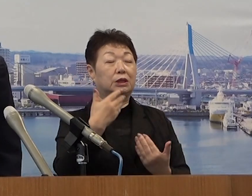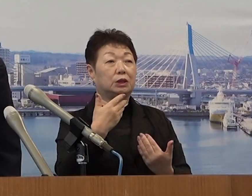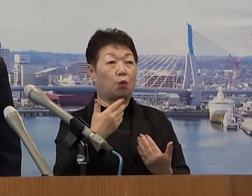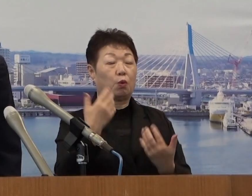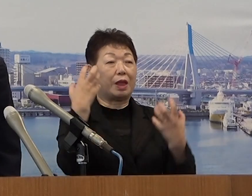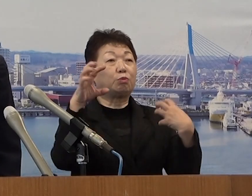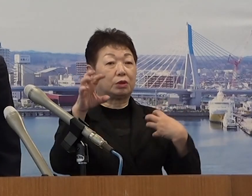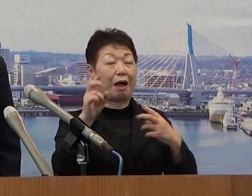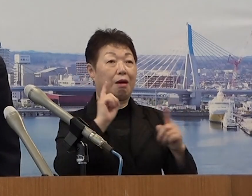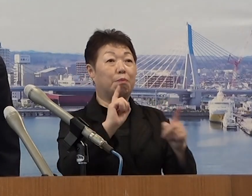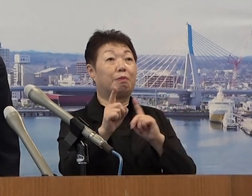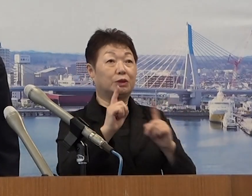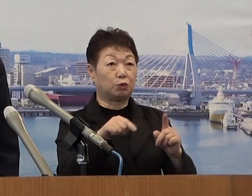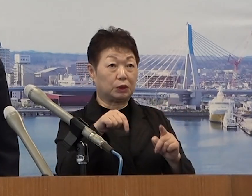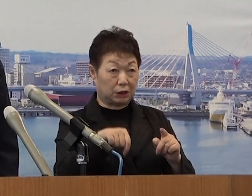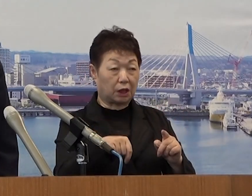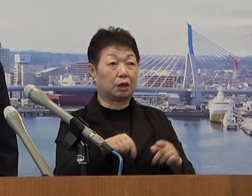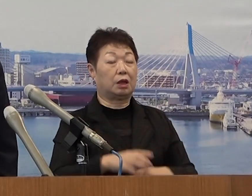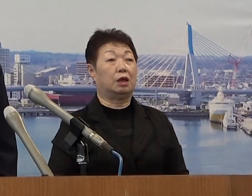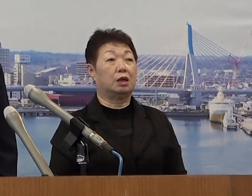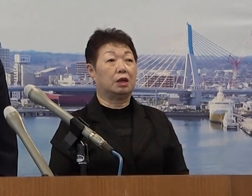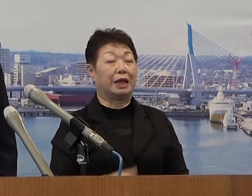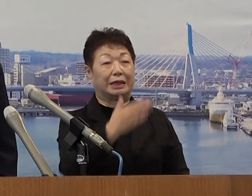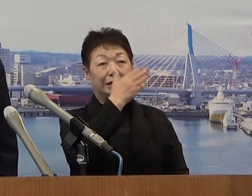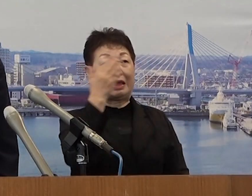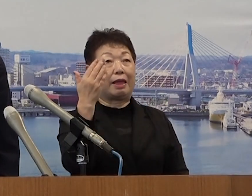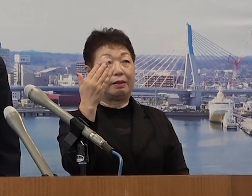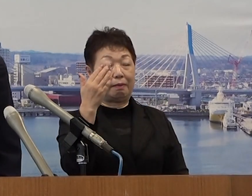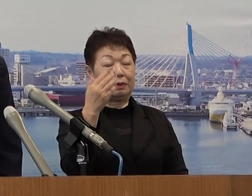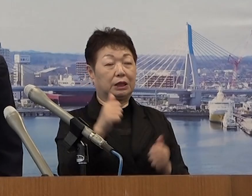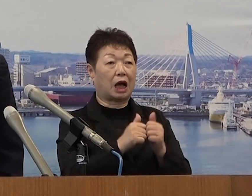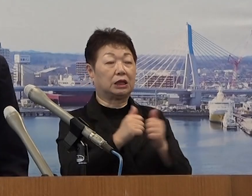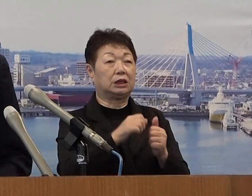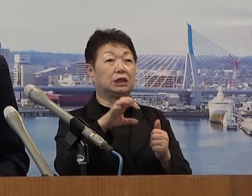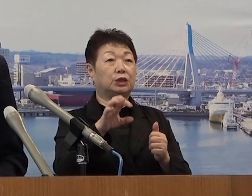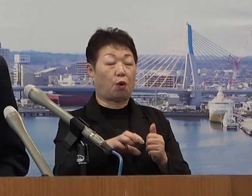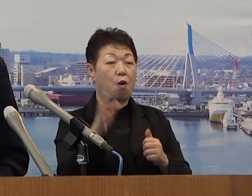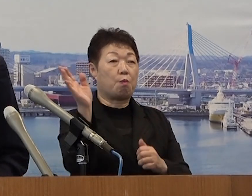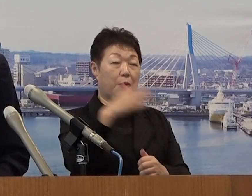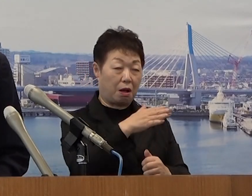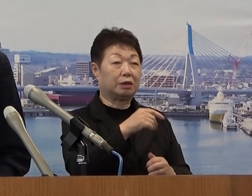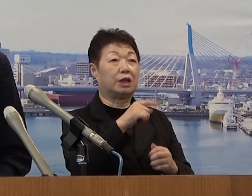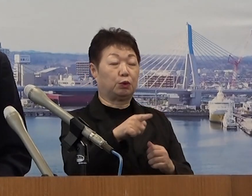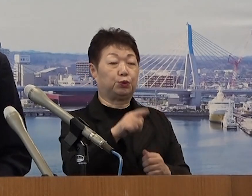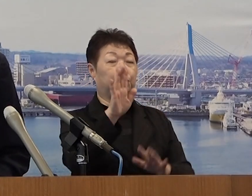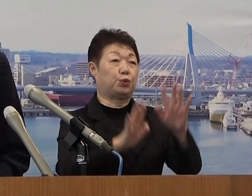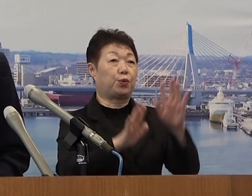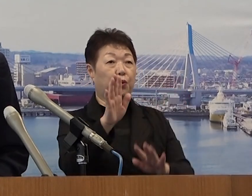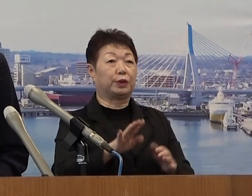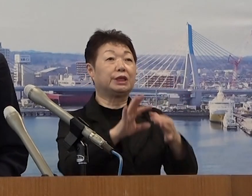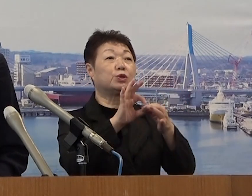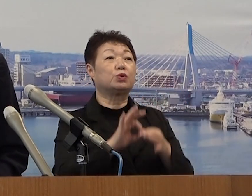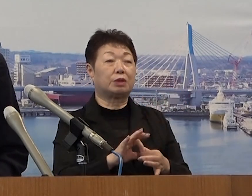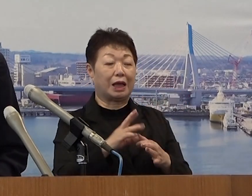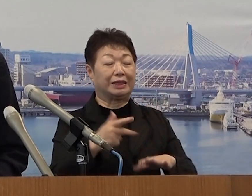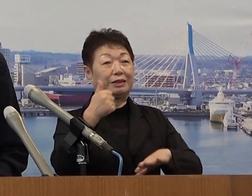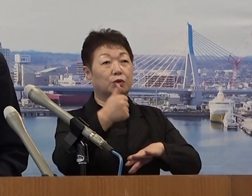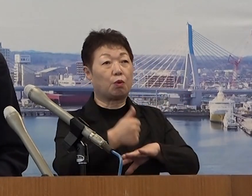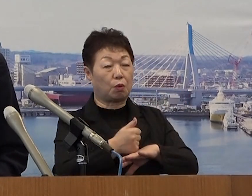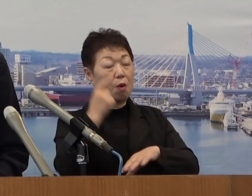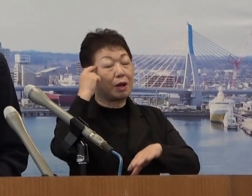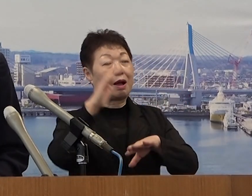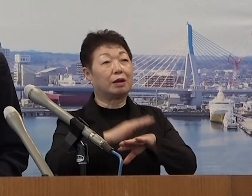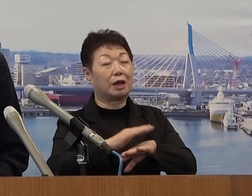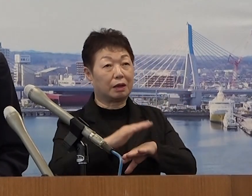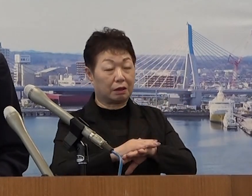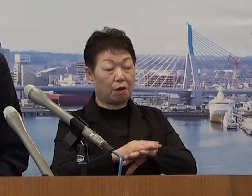関係で、まあ、青年会長さんで、まあ、まず、まあ、オーダーするっていう問題があったことについての、はいはい、まあ、市長の見解を改めてっ